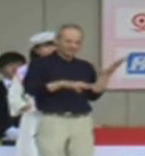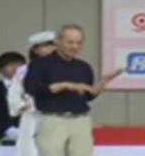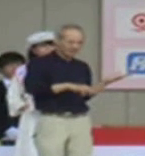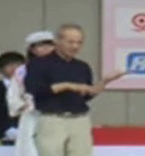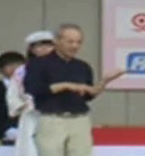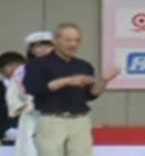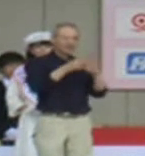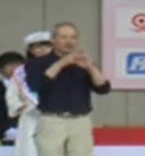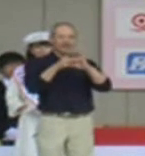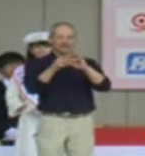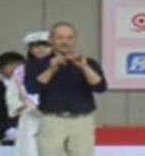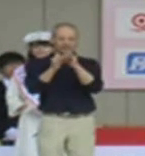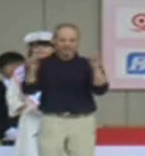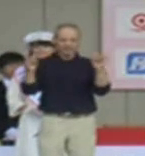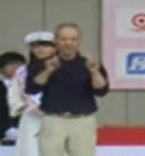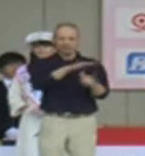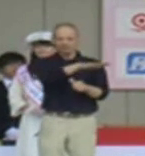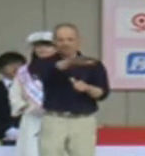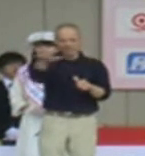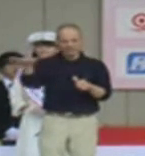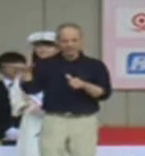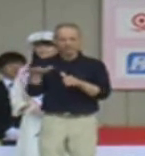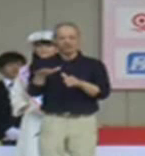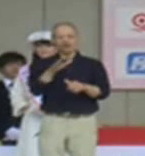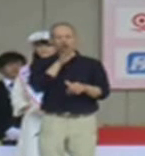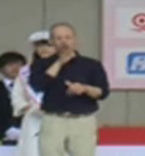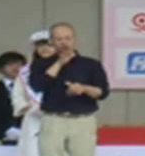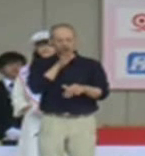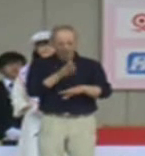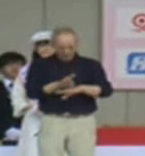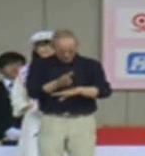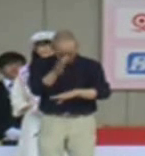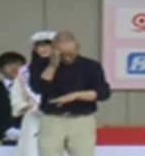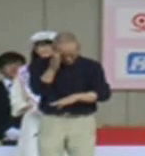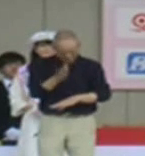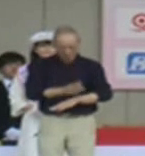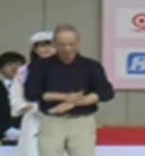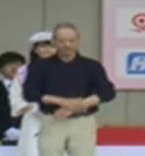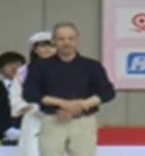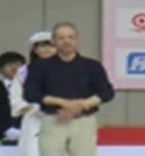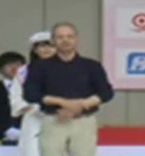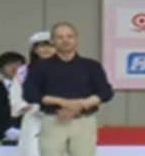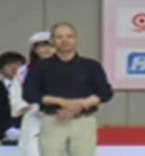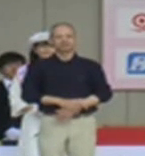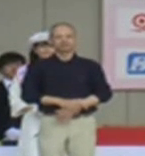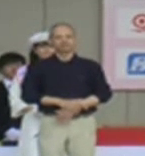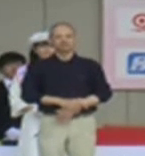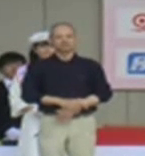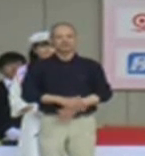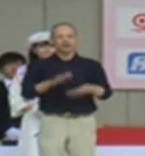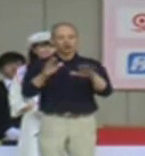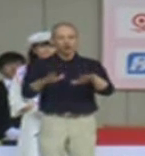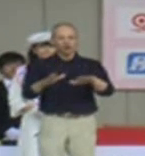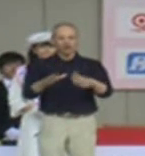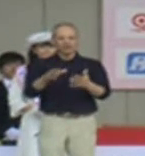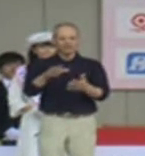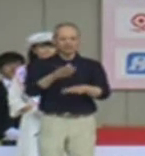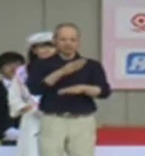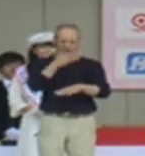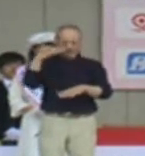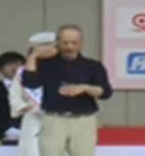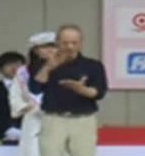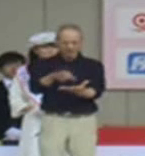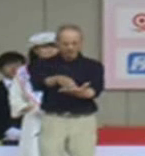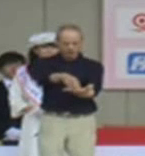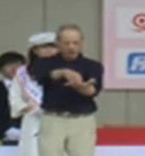には、心より感謝しております。ただこのように素晴らしい賞をいただいたので、ちょ